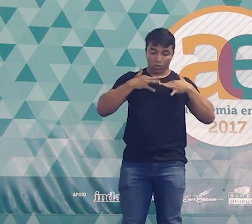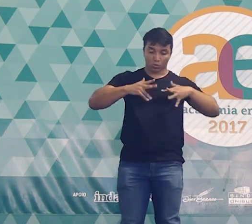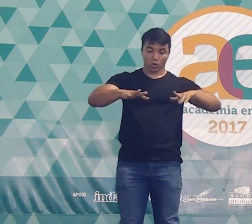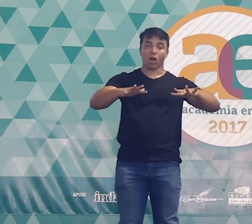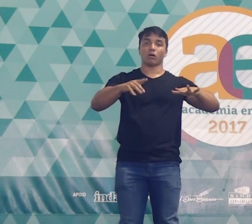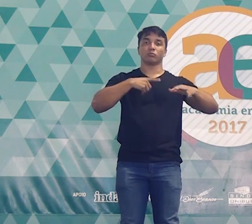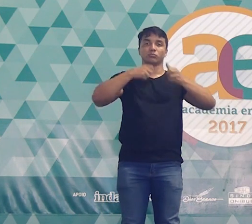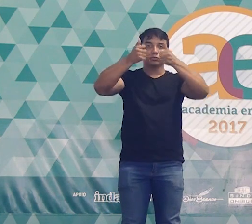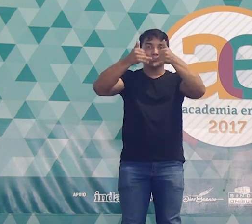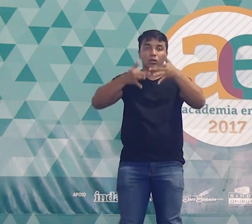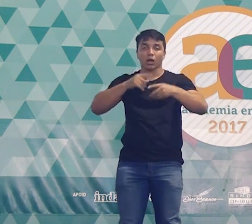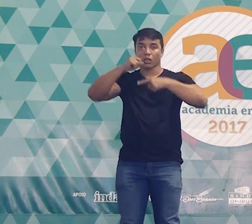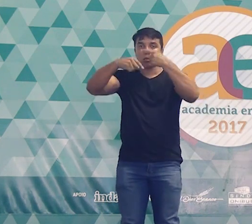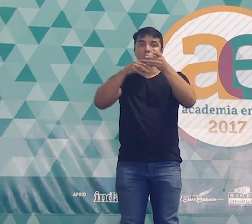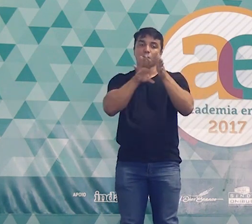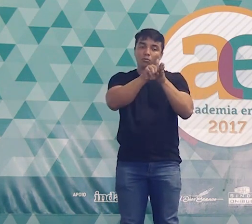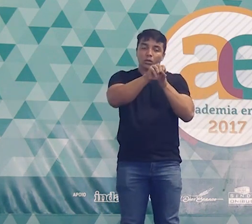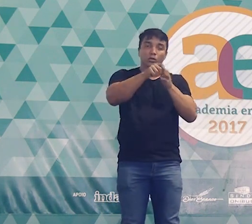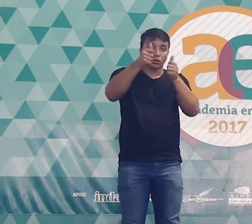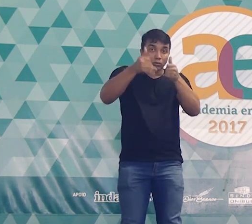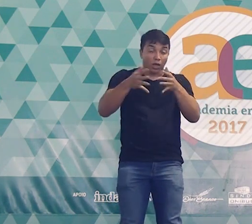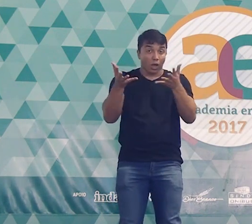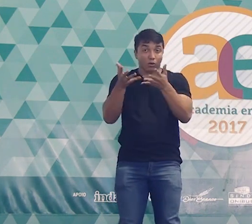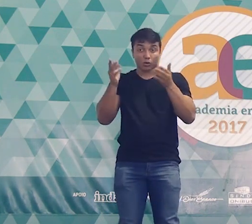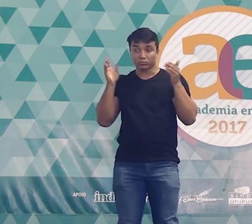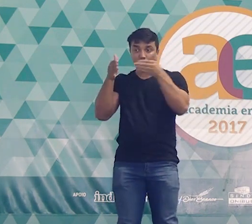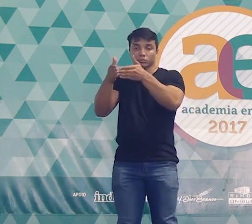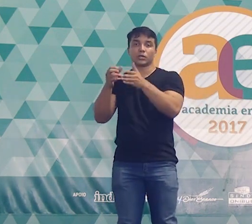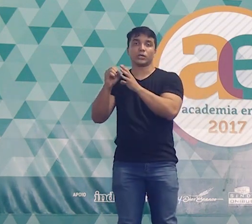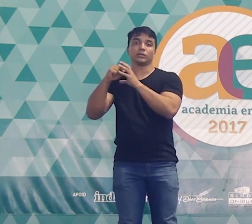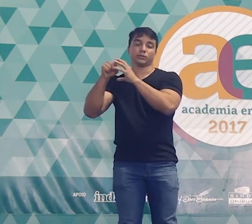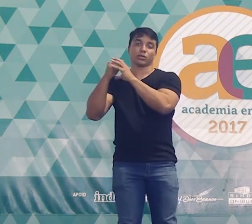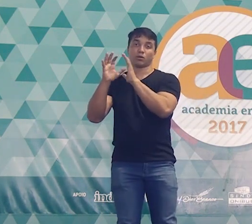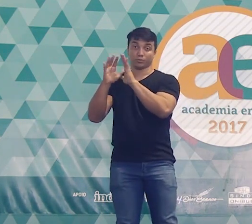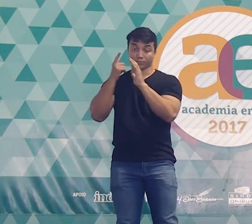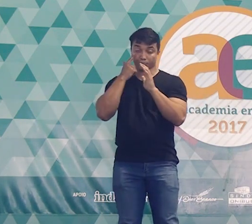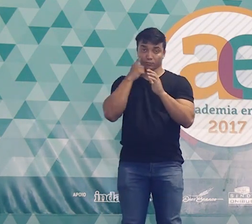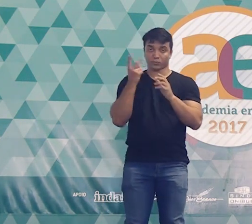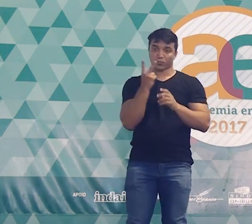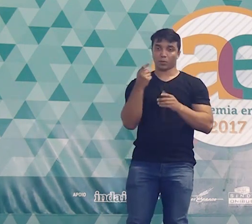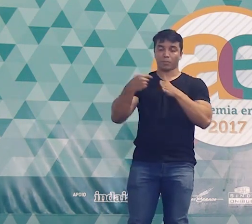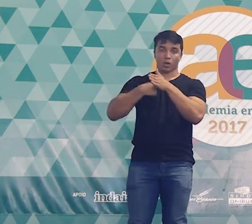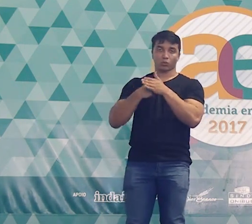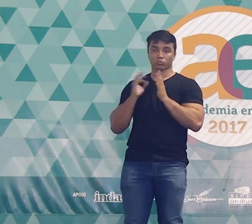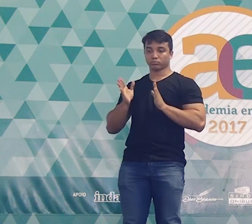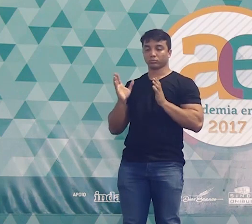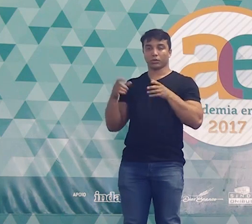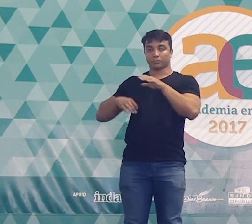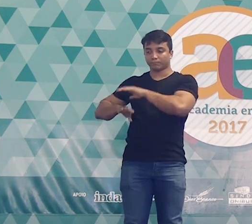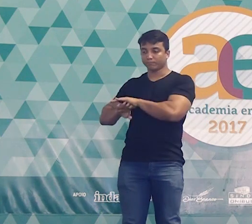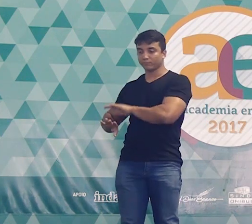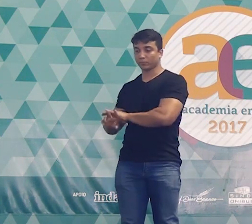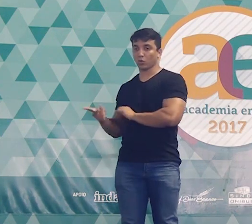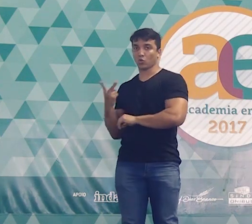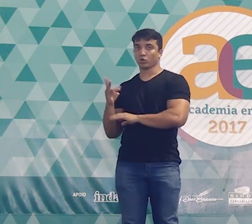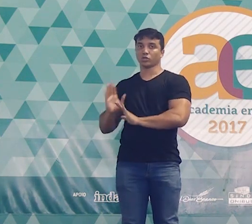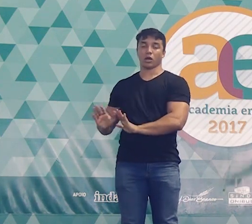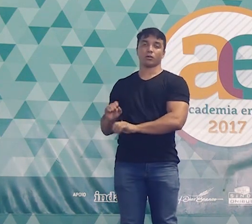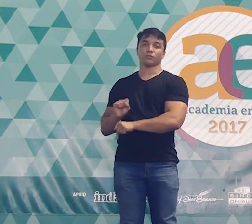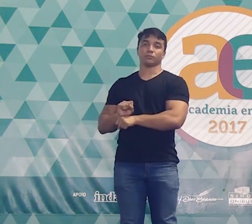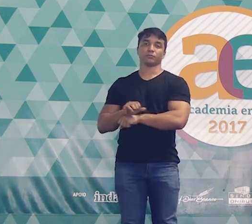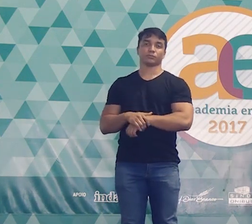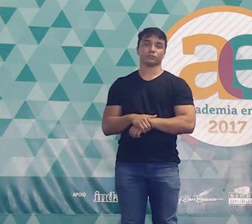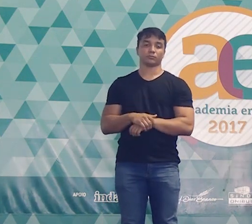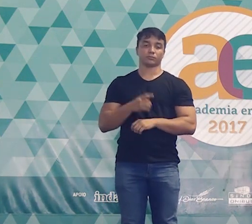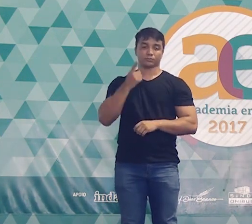também vou falar quando eu falar de bactéria. Porque agora eu estou falando de citologia, mas vou falar também. Já tem 2 perguntinhas acumuladas, a gente vai falar, tá? Pode